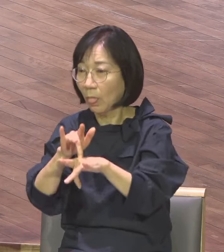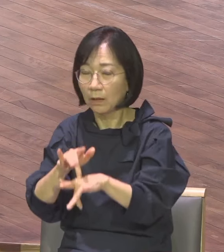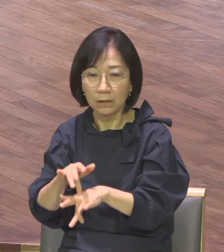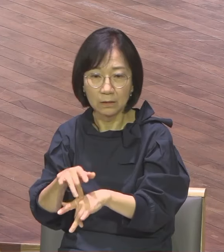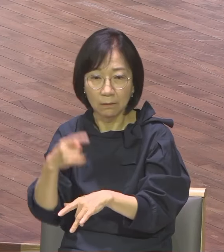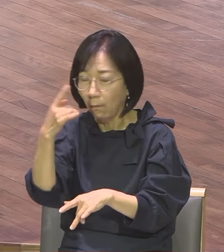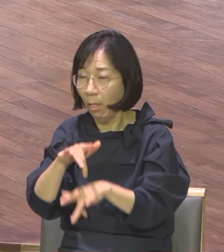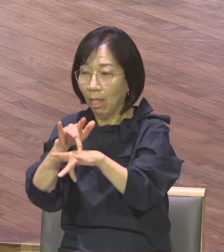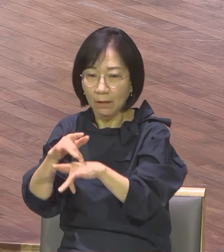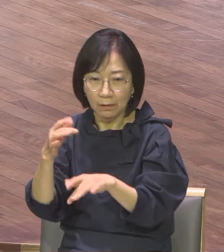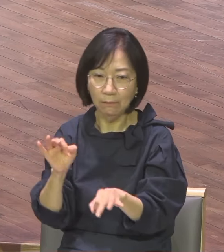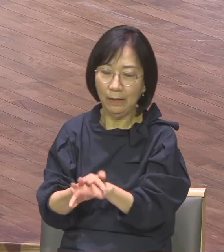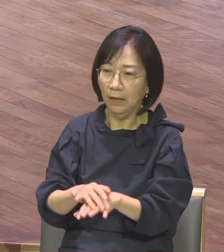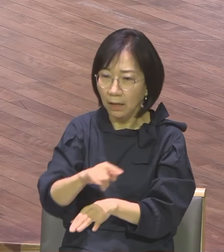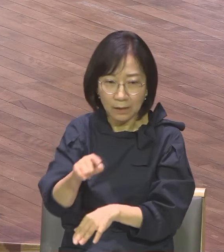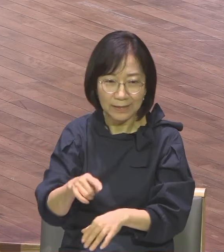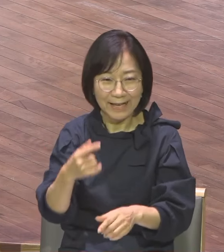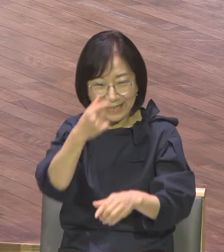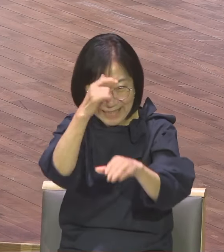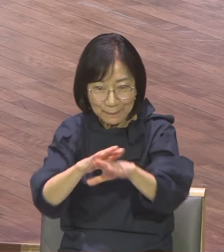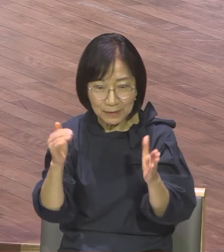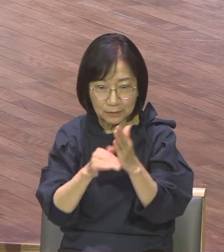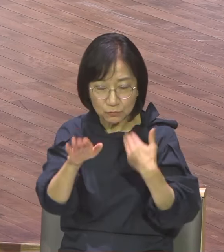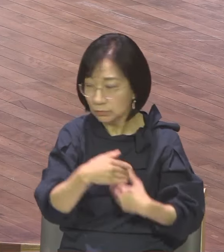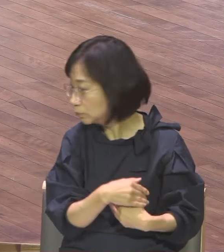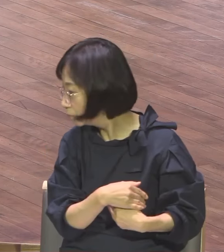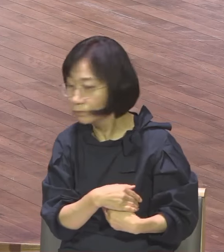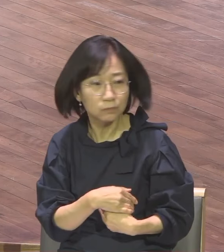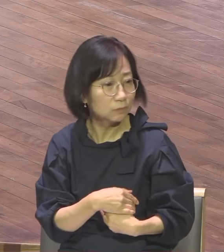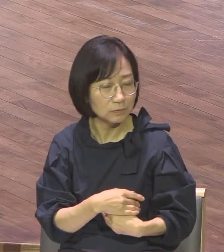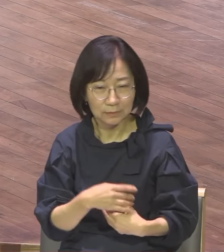손사락 잘 보세요. 누가 빨리 나가는가.